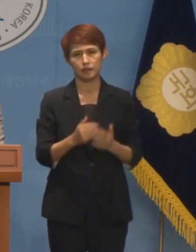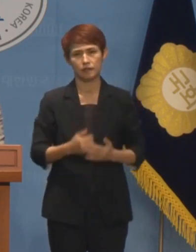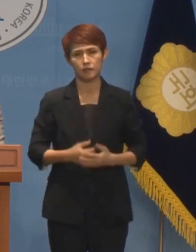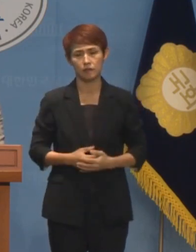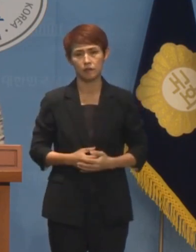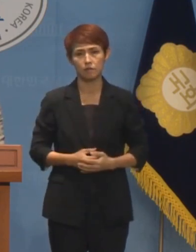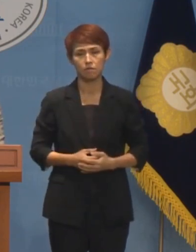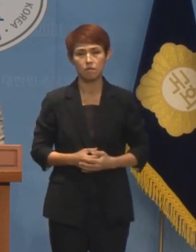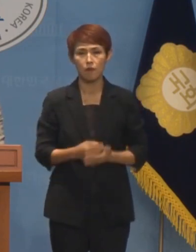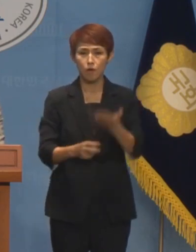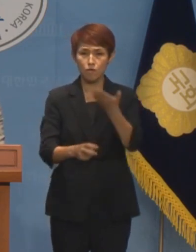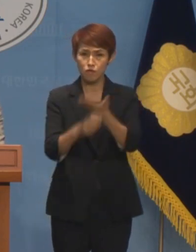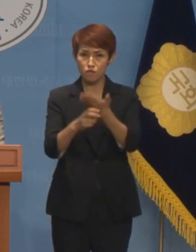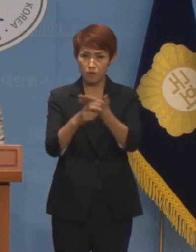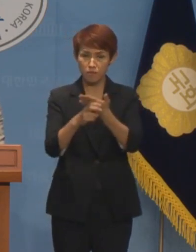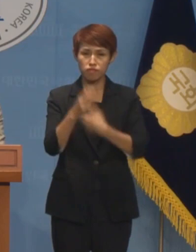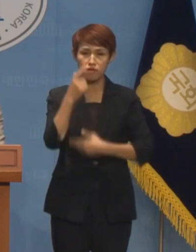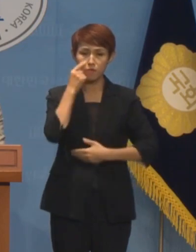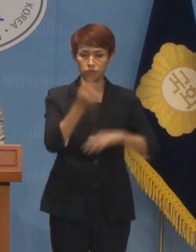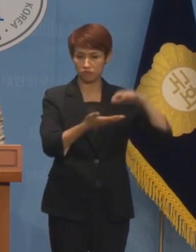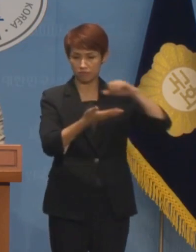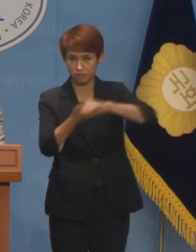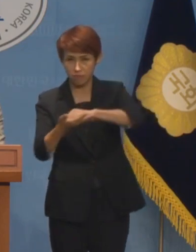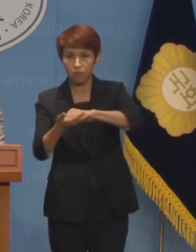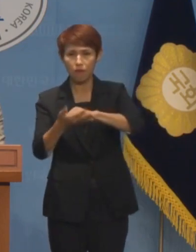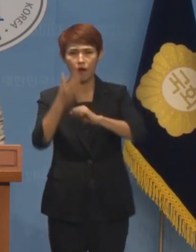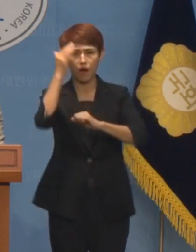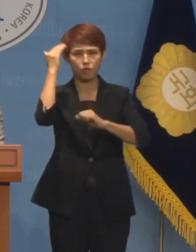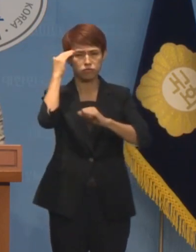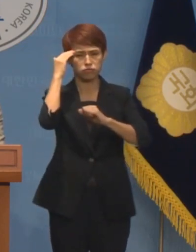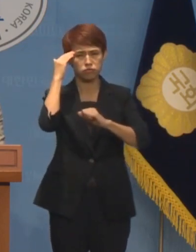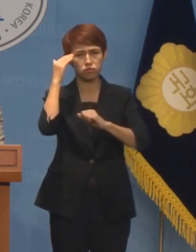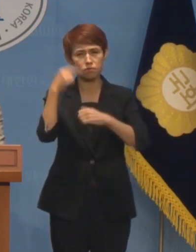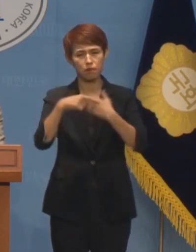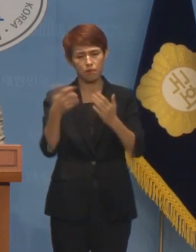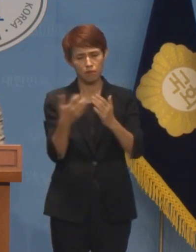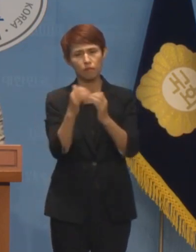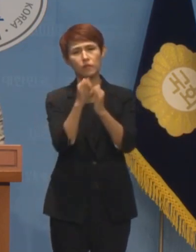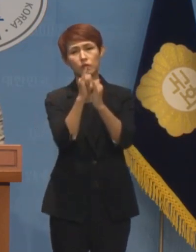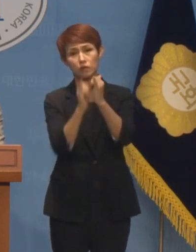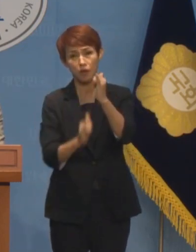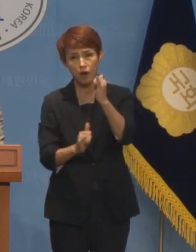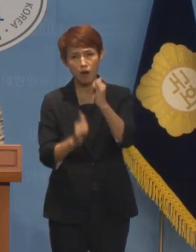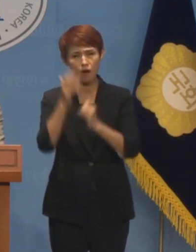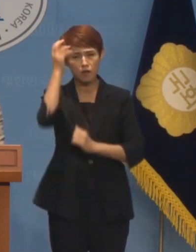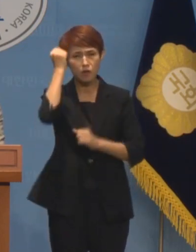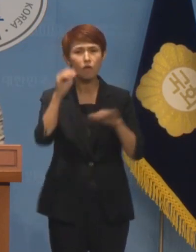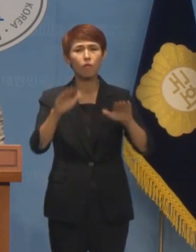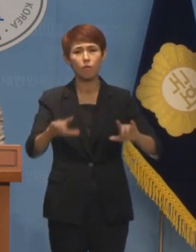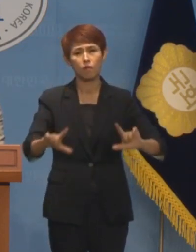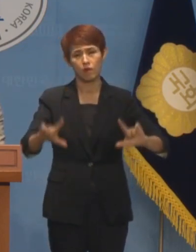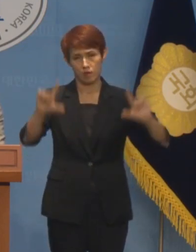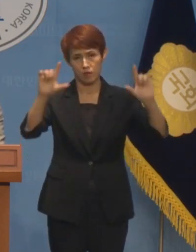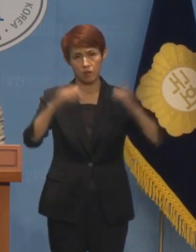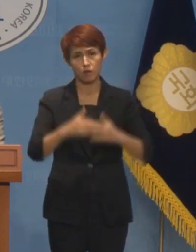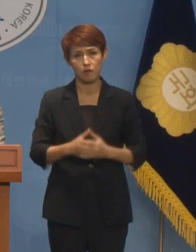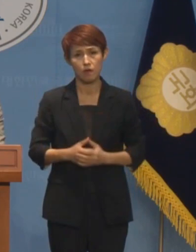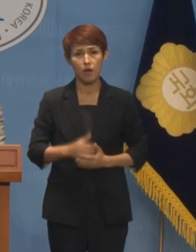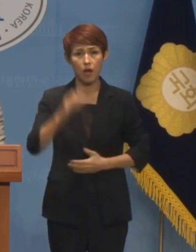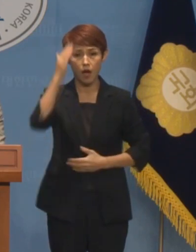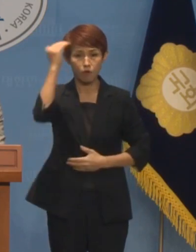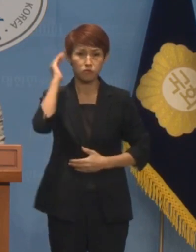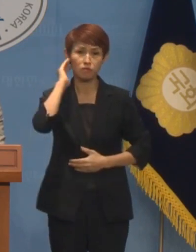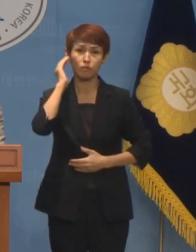일제의 불법적 주권 침탈과 우리의 뼈아픈 역사를 기억해야 할 경술국치 이래 대한민국